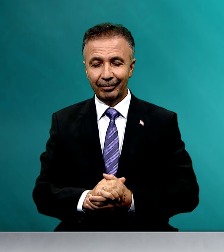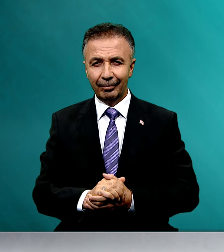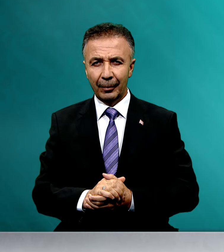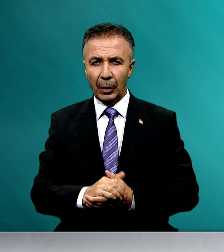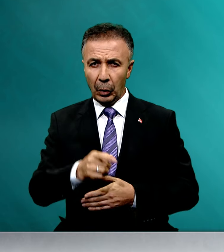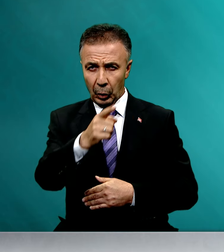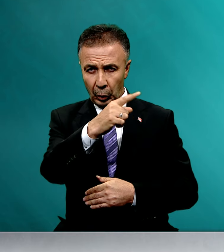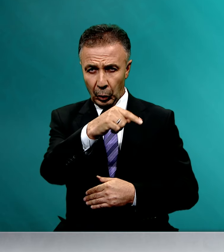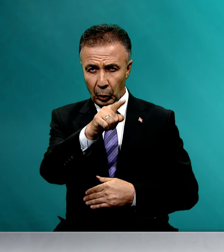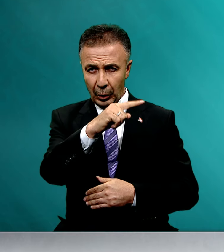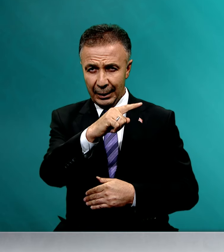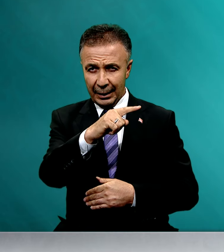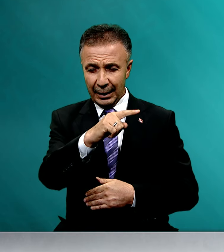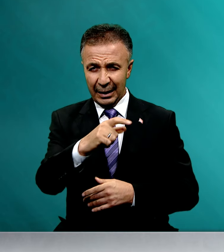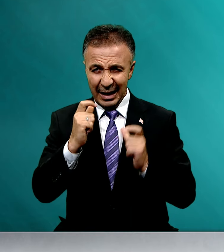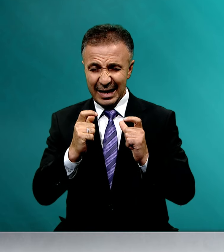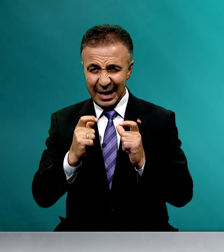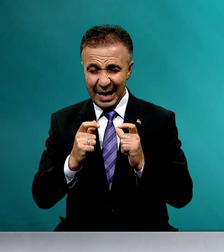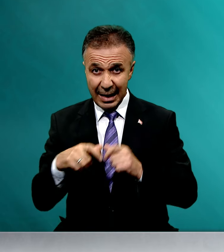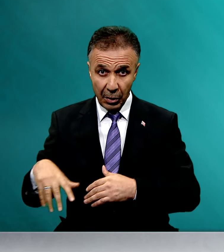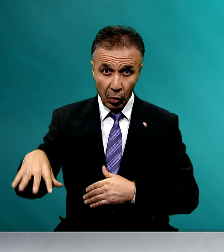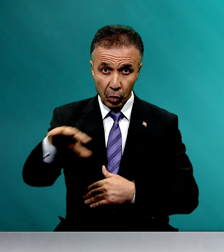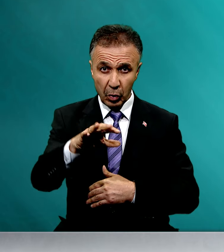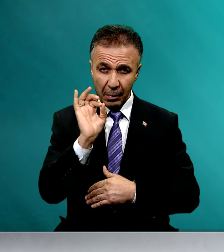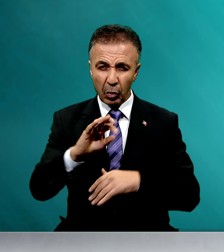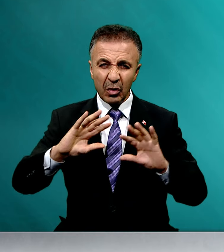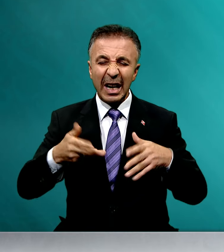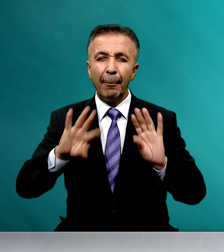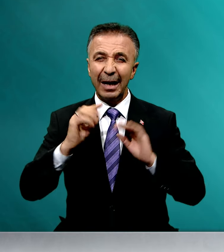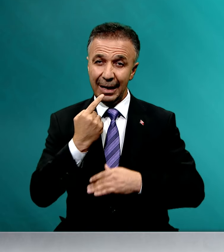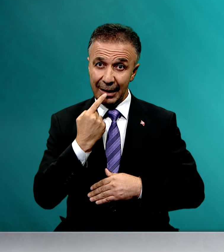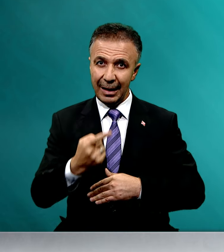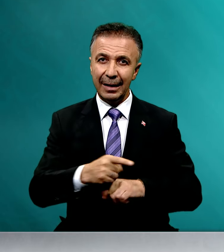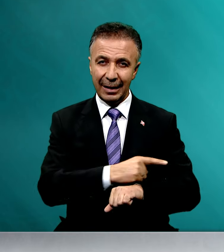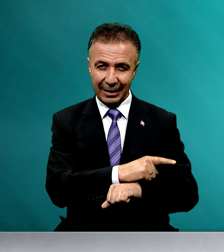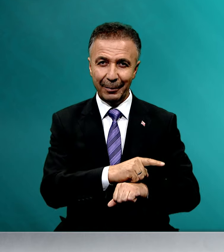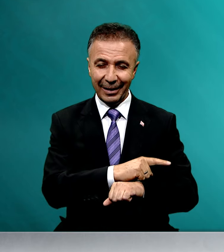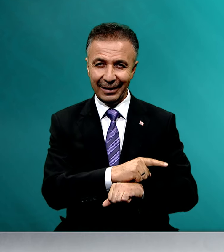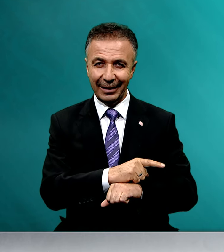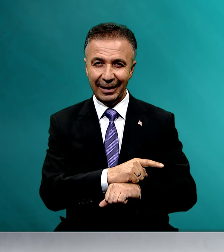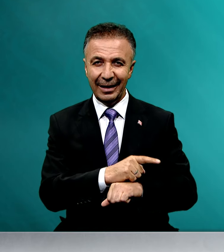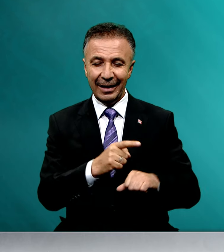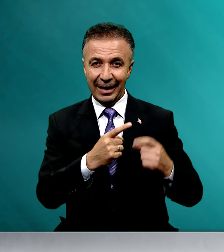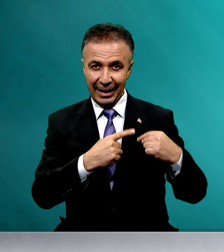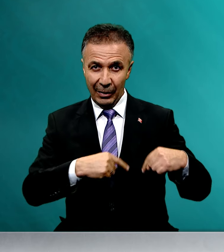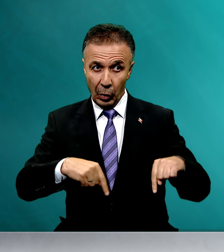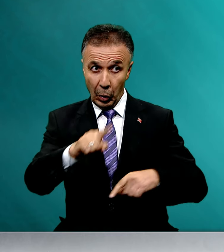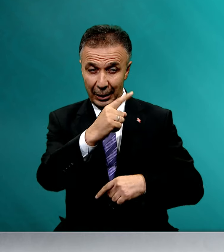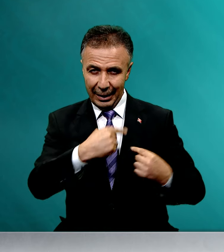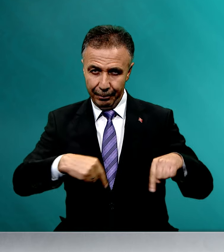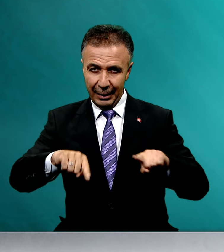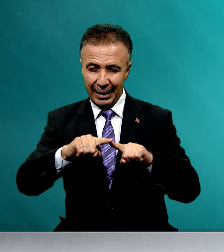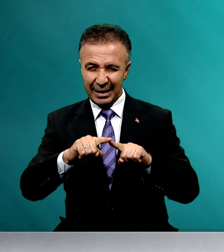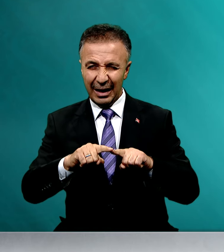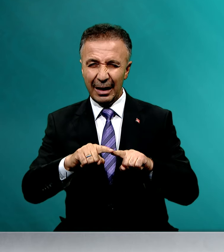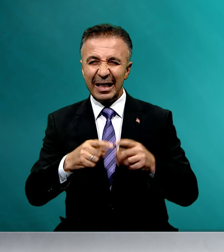Onlara yeryüzünde fesat çıkarmayın denildiğinde biz ancak ıslah edicileriz